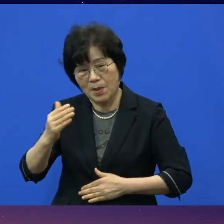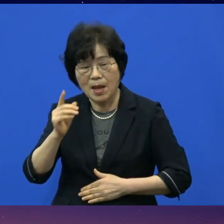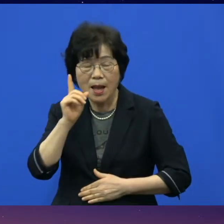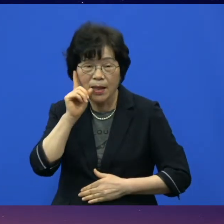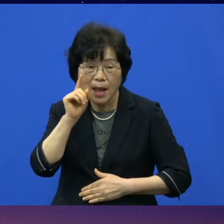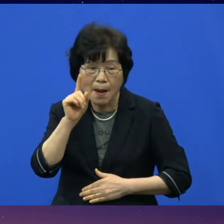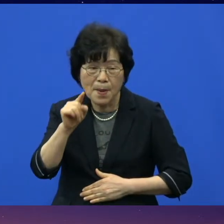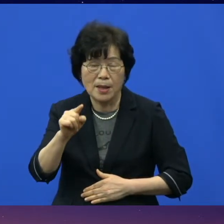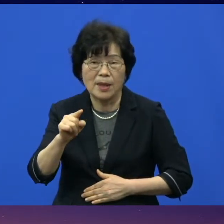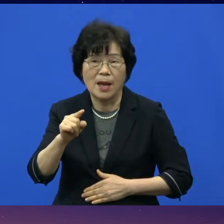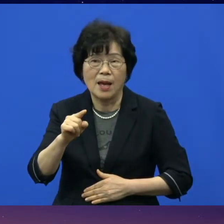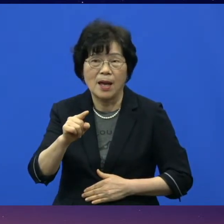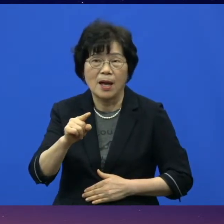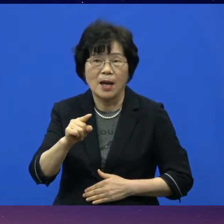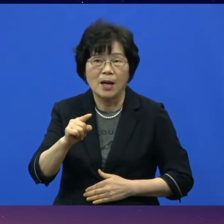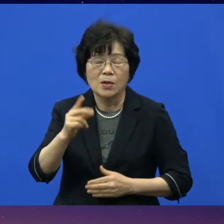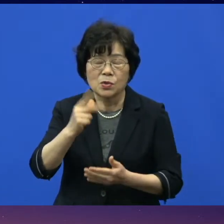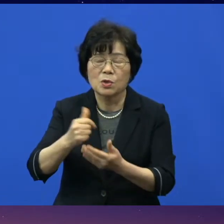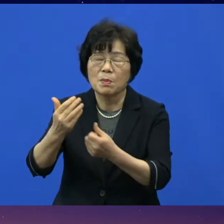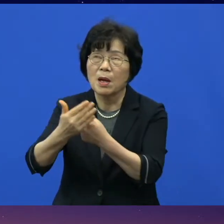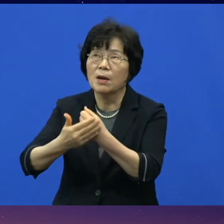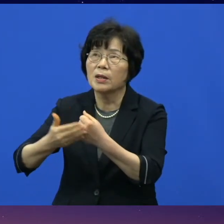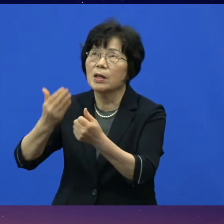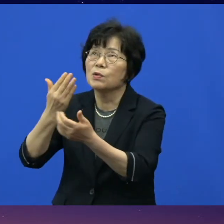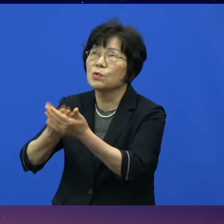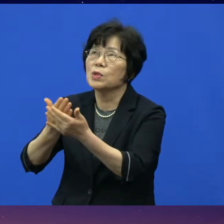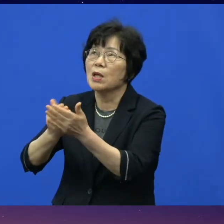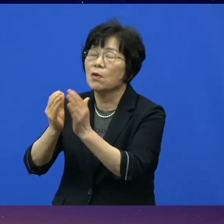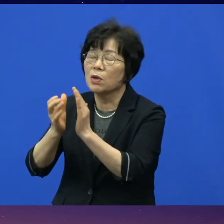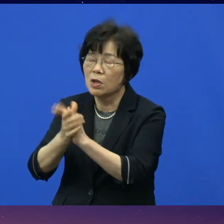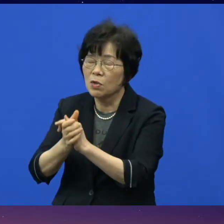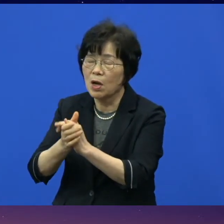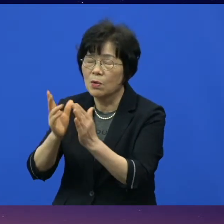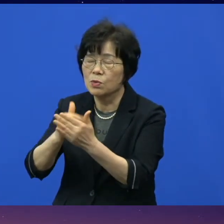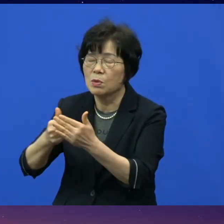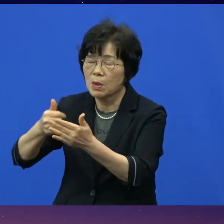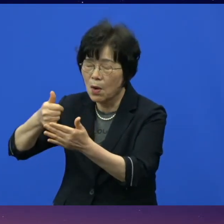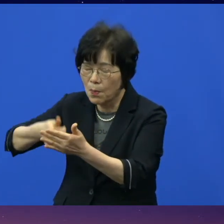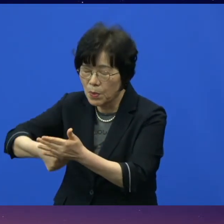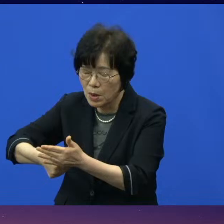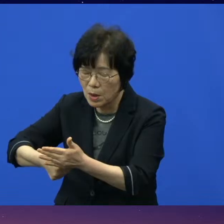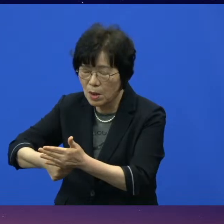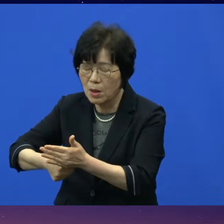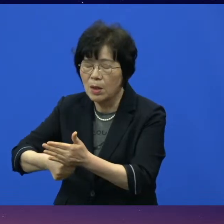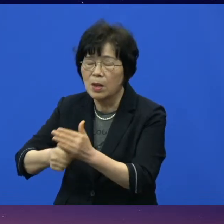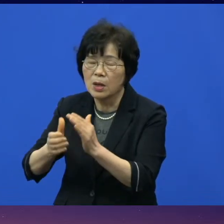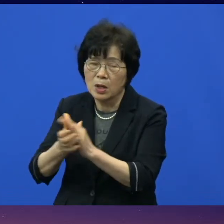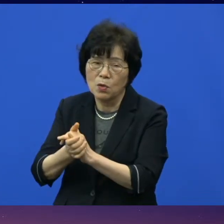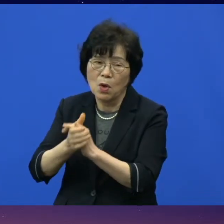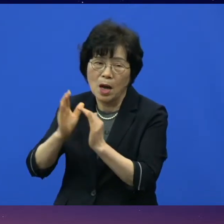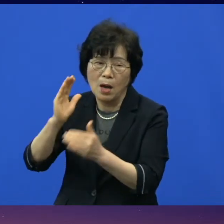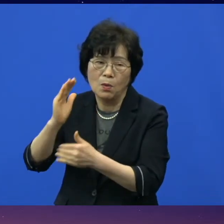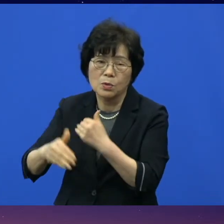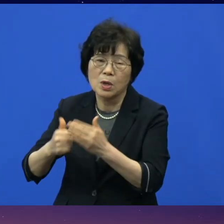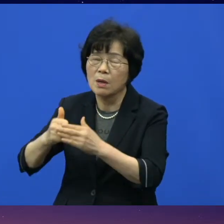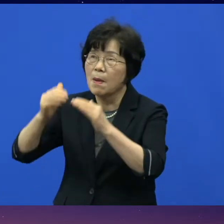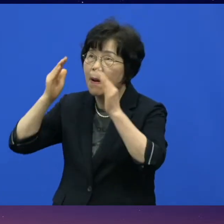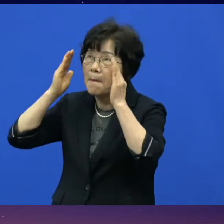날마다 그러므로 우리는 주의 은혜를 구하고 주님께 엎드리고 주님을 바라고